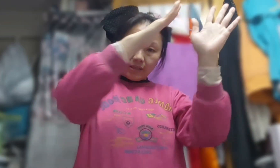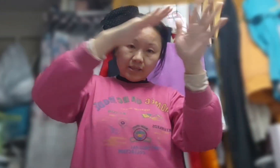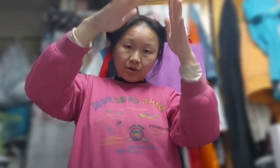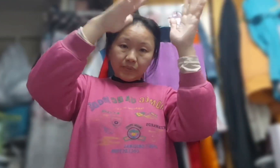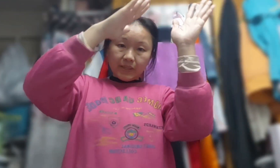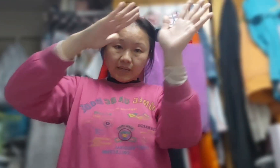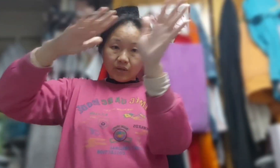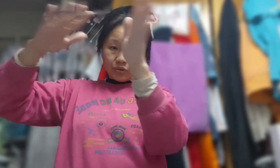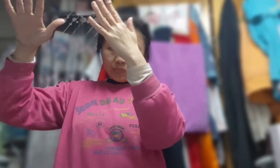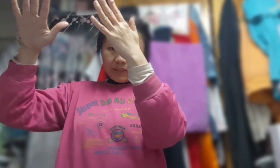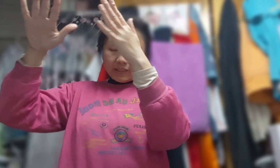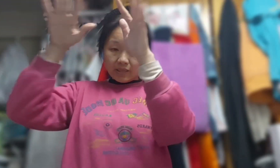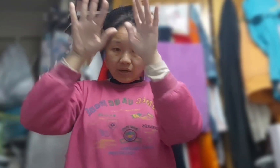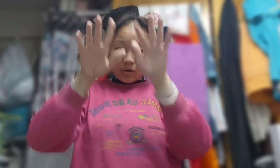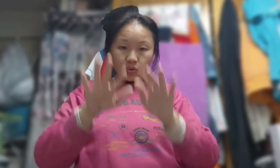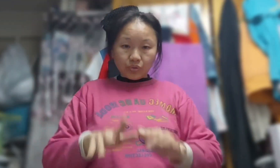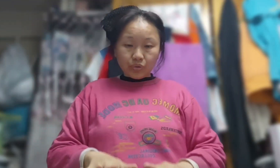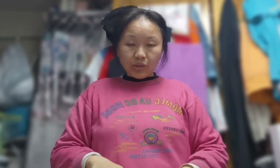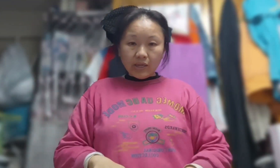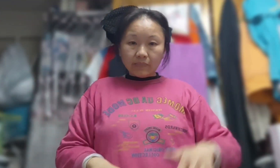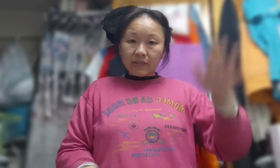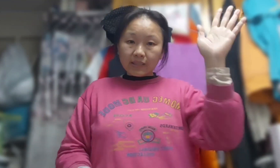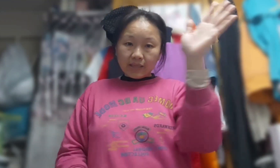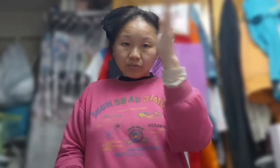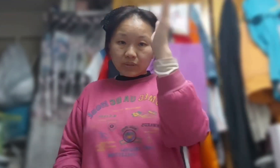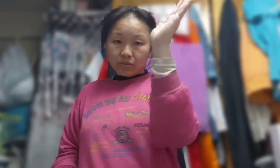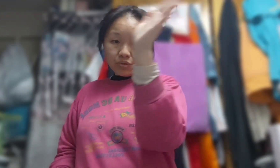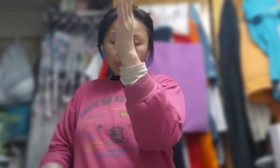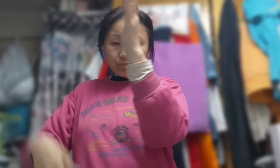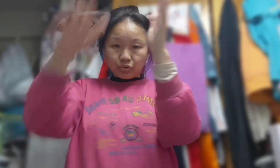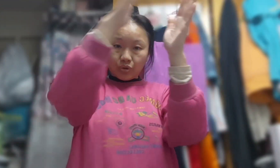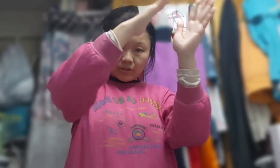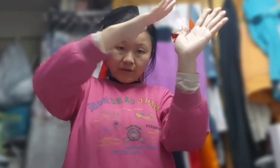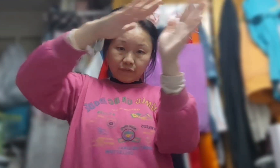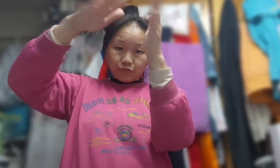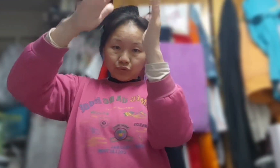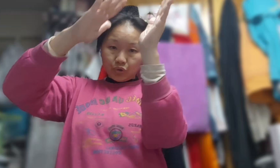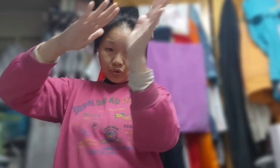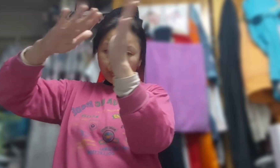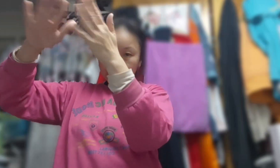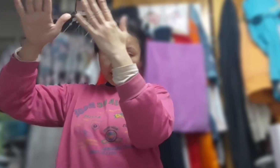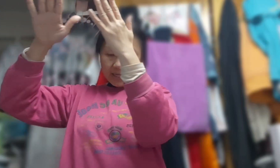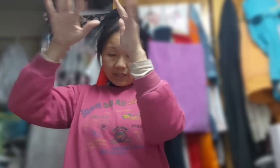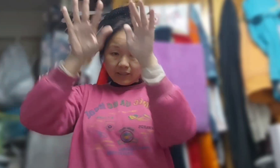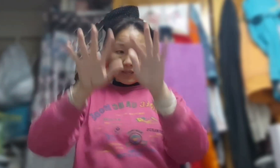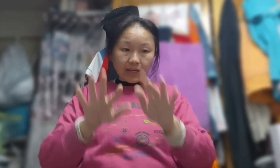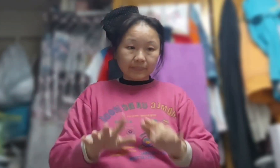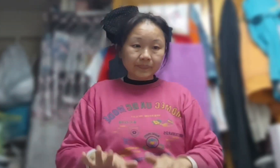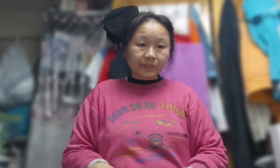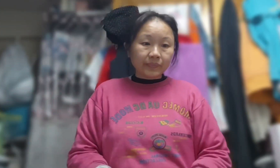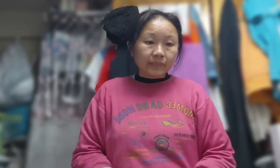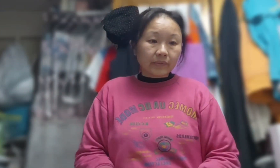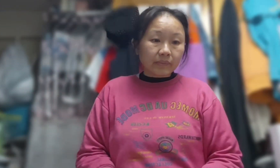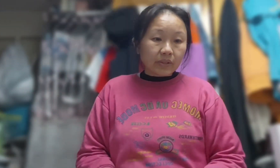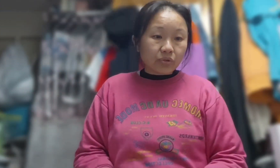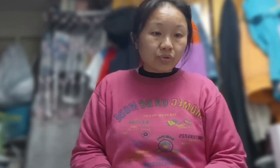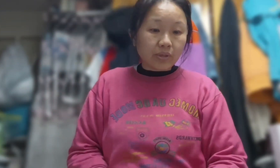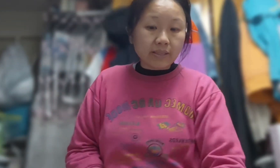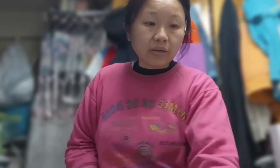右邊拉去左邊落雨。咁其實右手喐，左手係輔助佢嘅啫，係啦。咁跟住咧就會